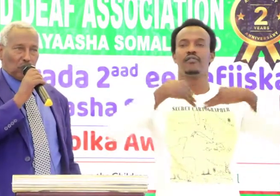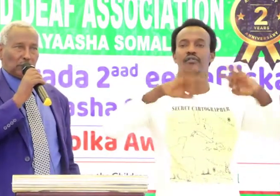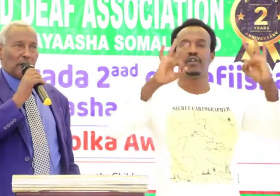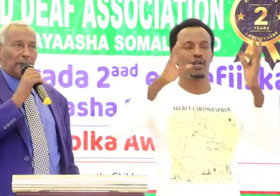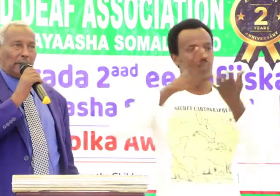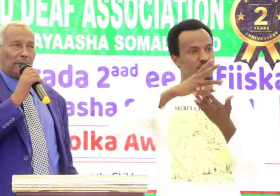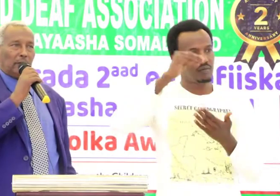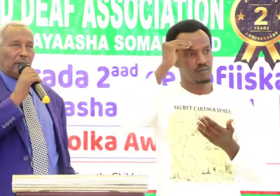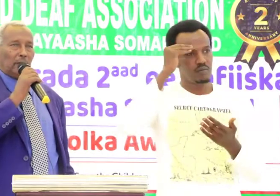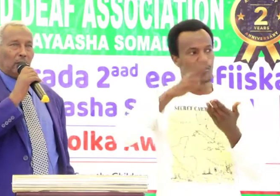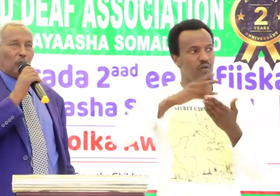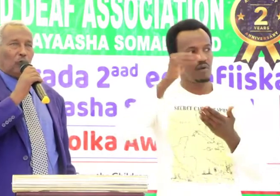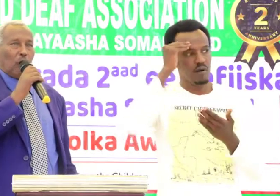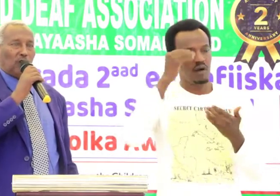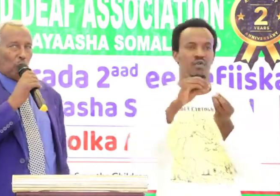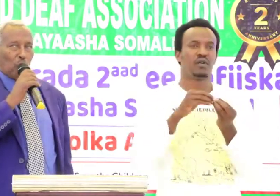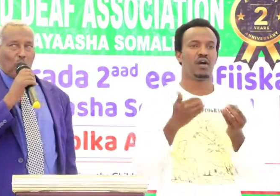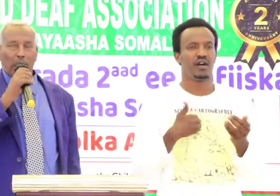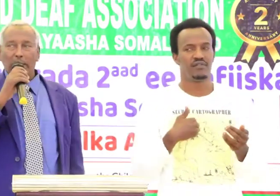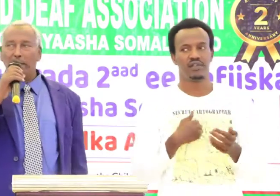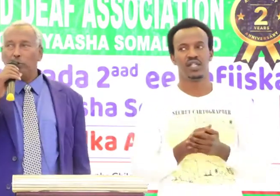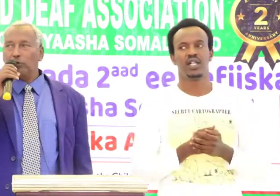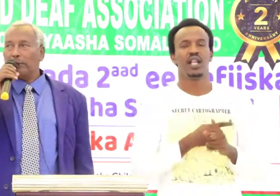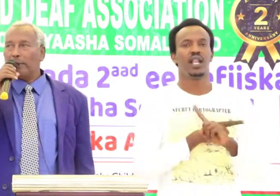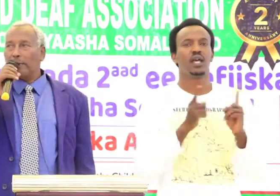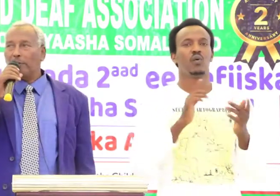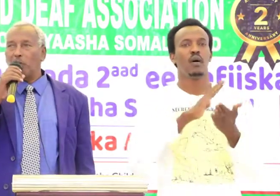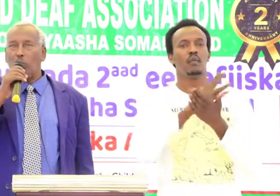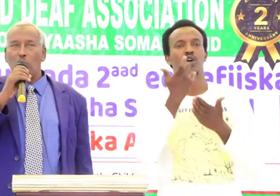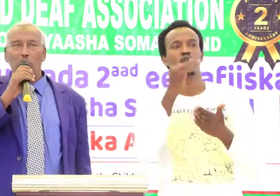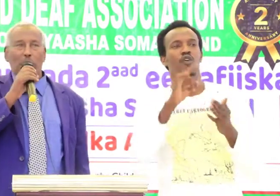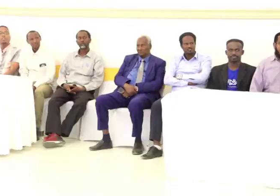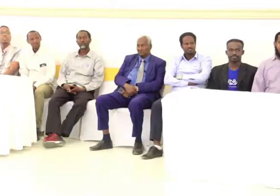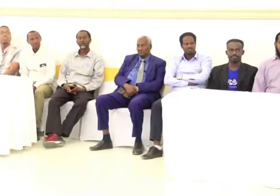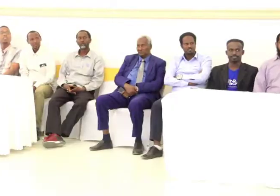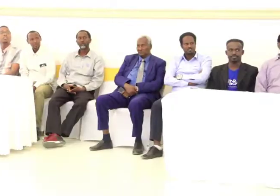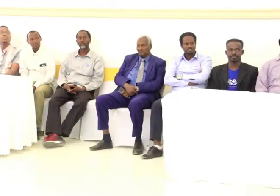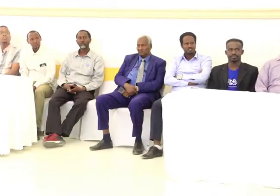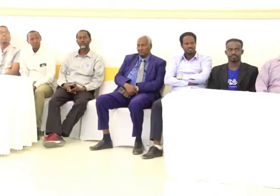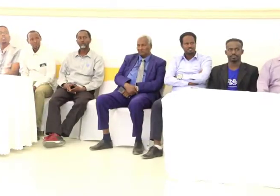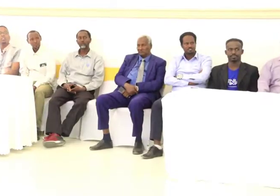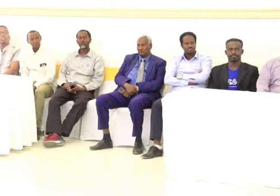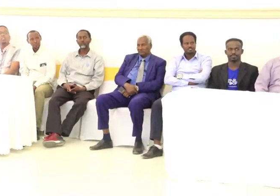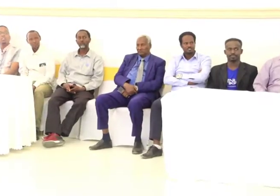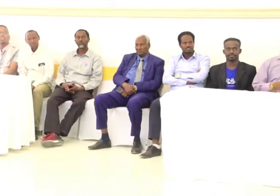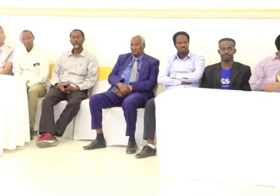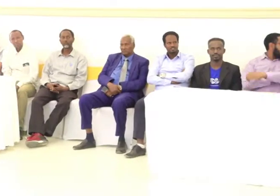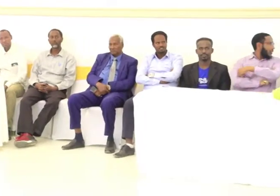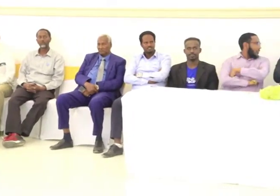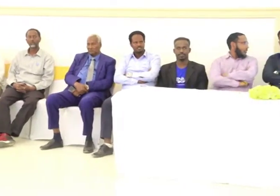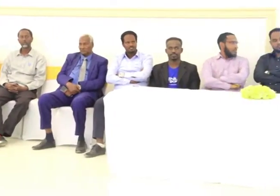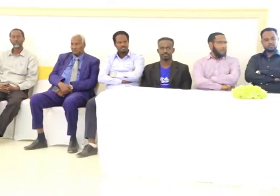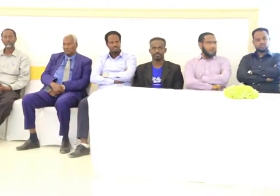u furan tahay. Waa qayb bulshada ka mid ah oo u baahan in loo halgamo.